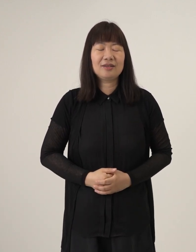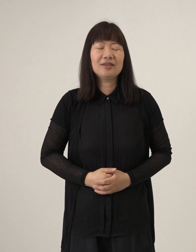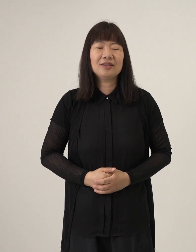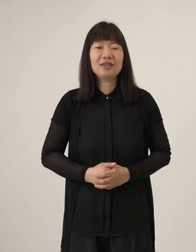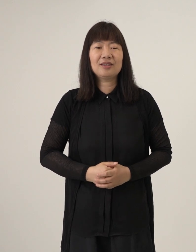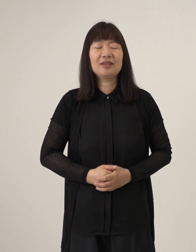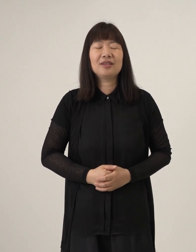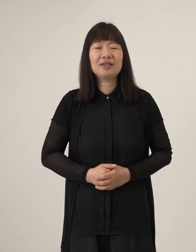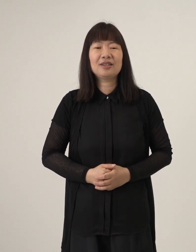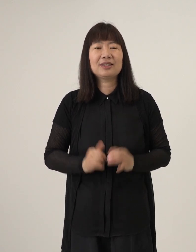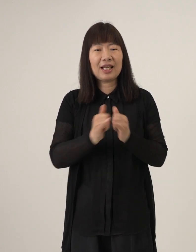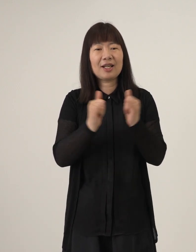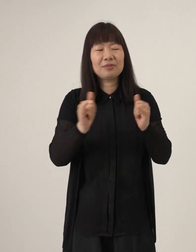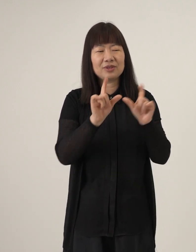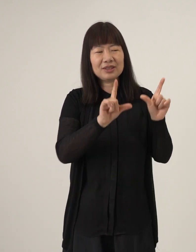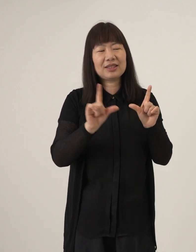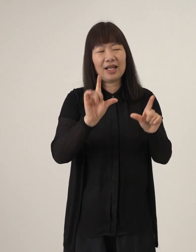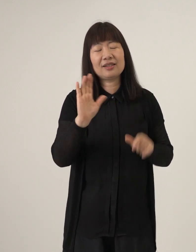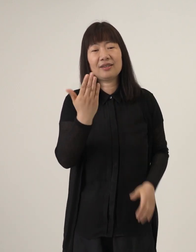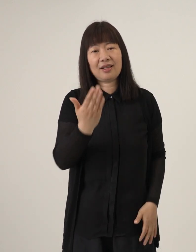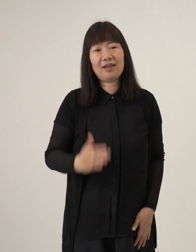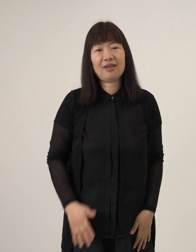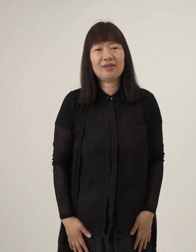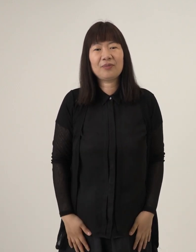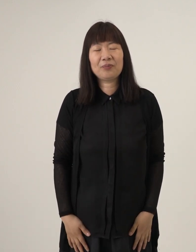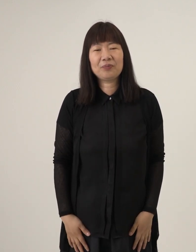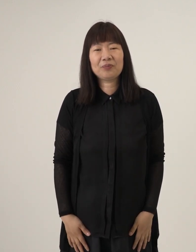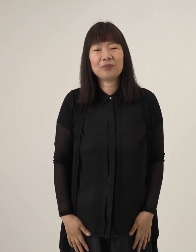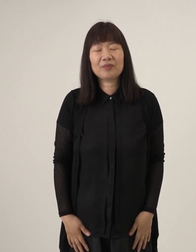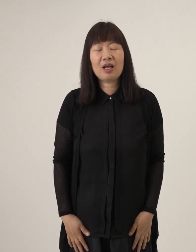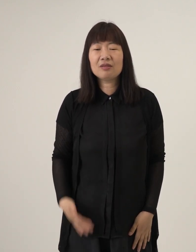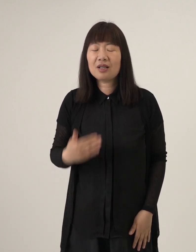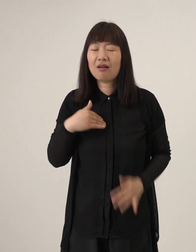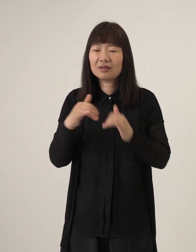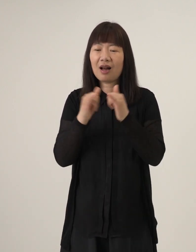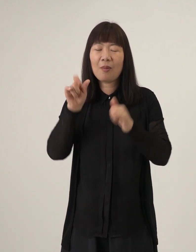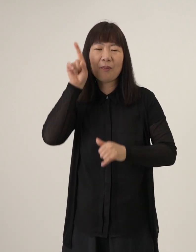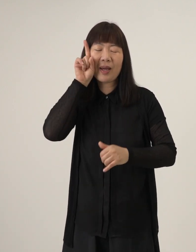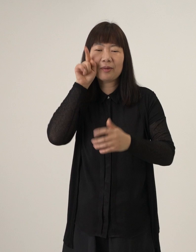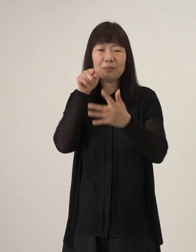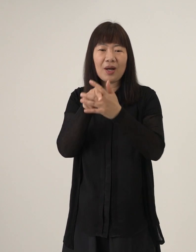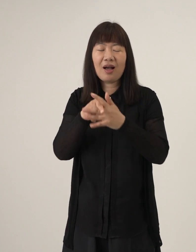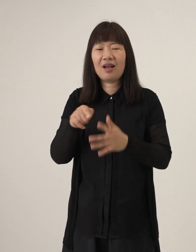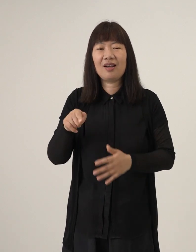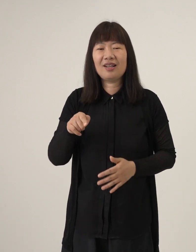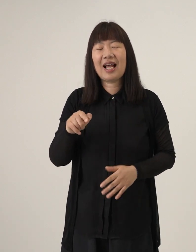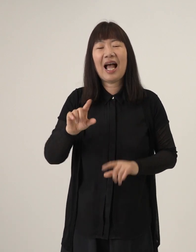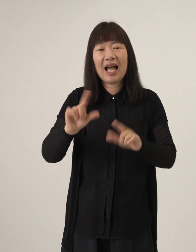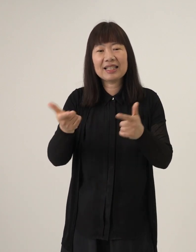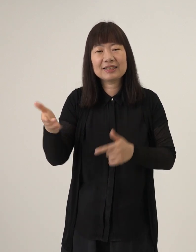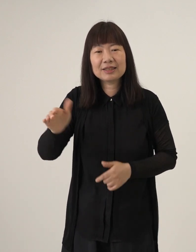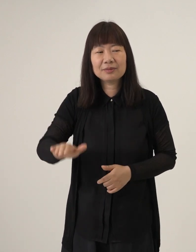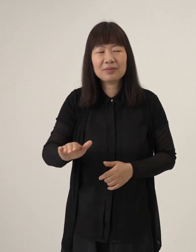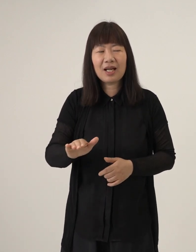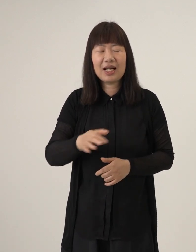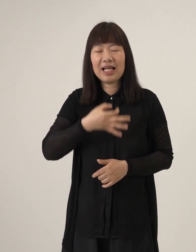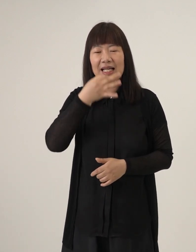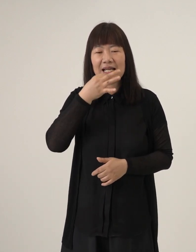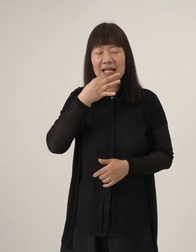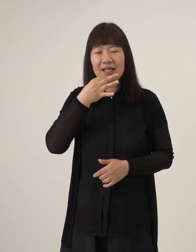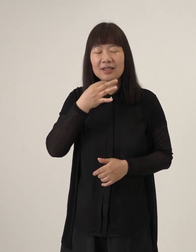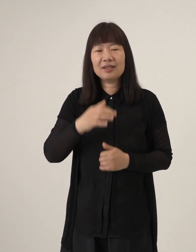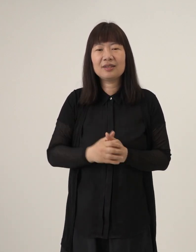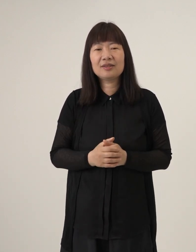원함대로 사람은 뭐 제가 사람을 다 아는 건 아니지만 이익을 택하지